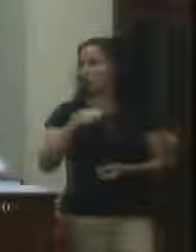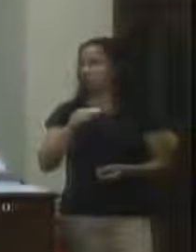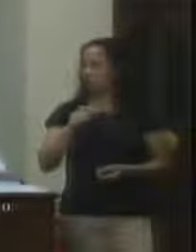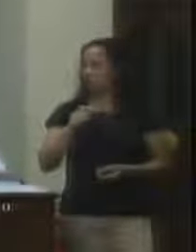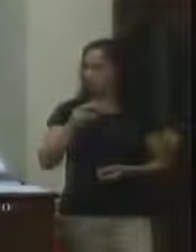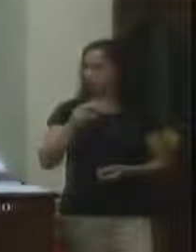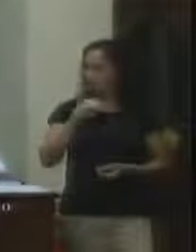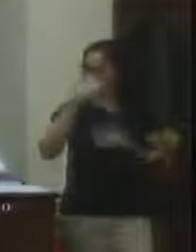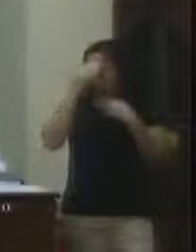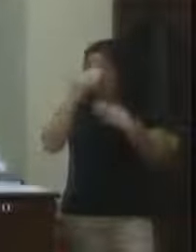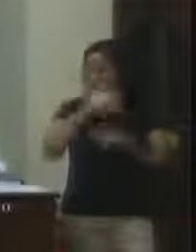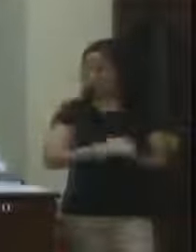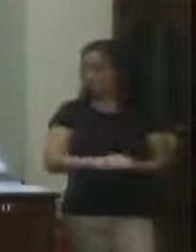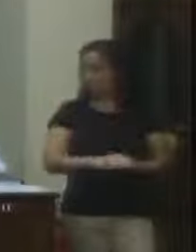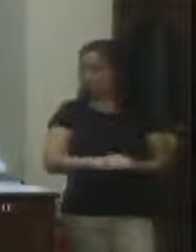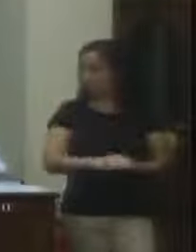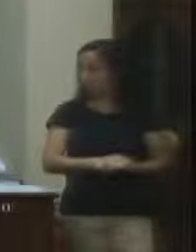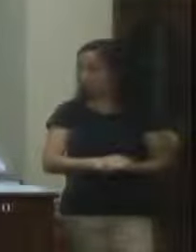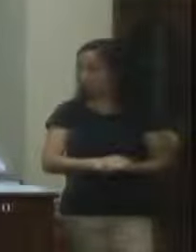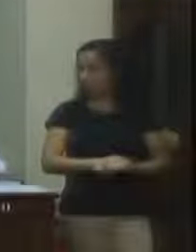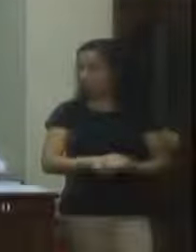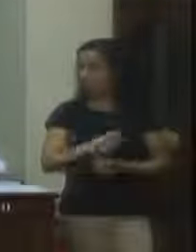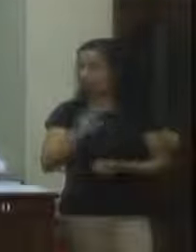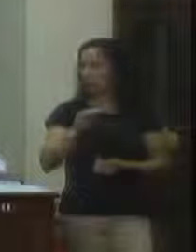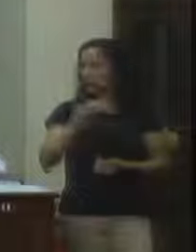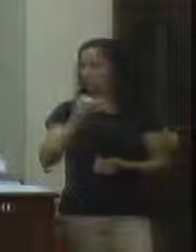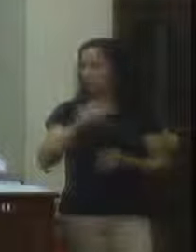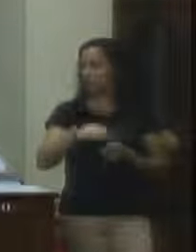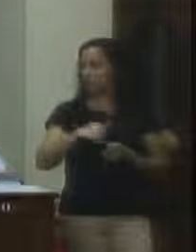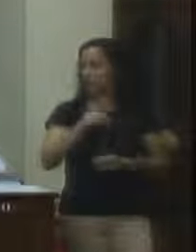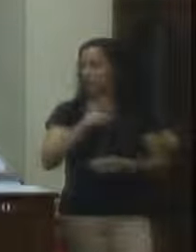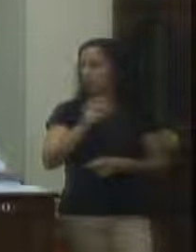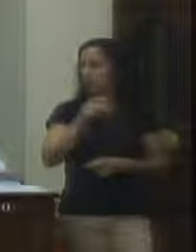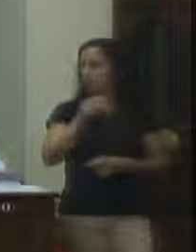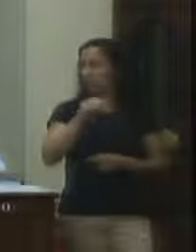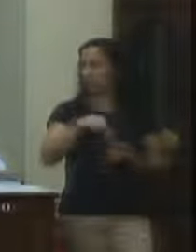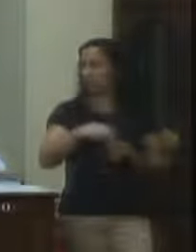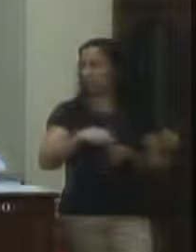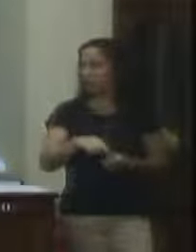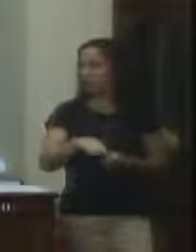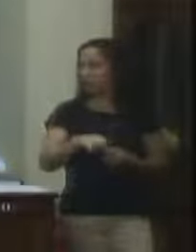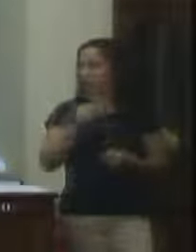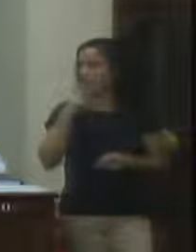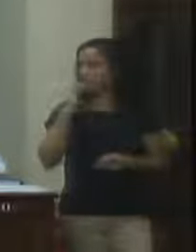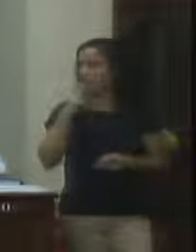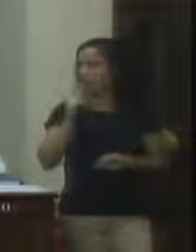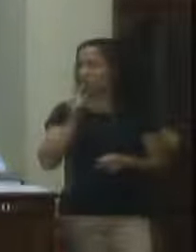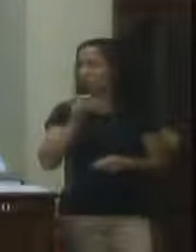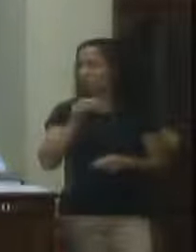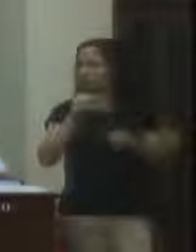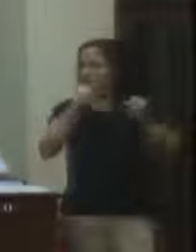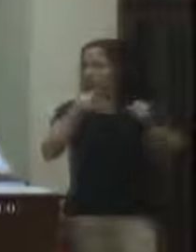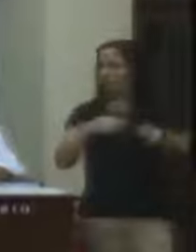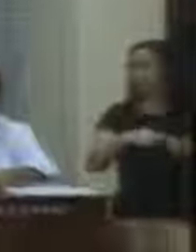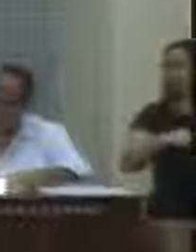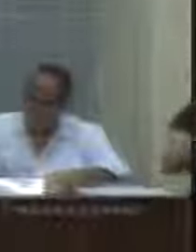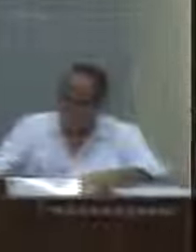Pena. Vereador Pedro Paulo Magalhães Graça. Senhor presidente, eu só vou fazer aqui uma